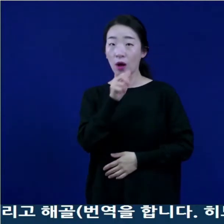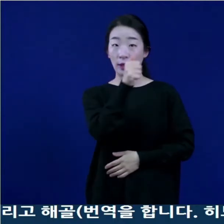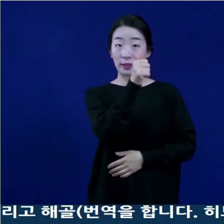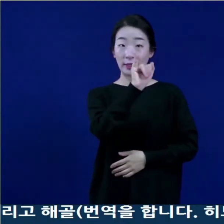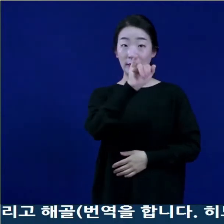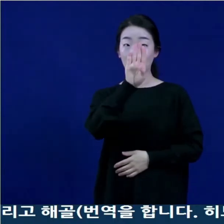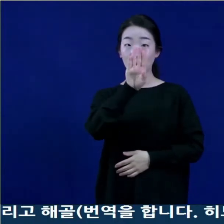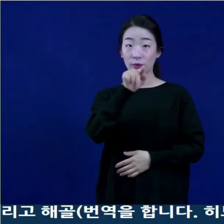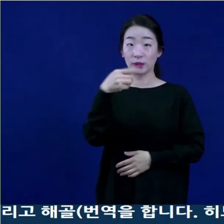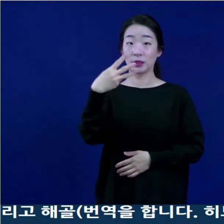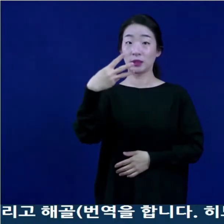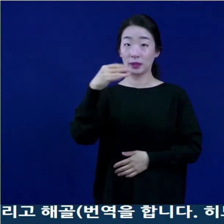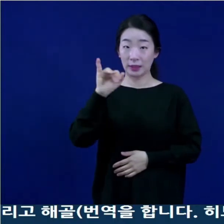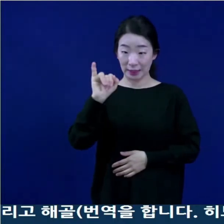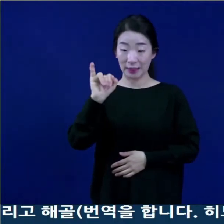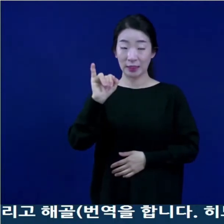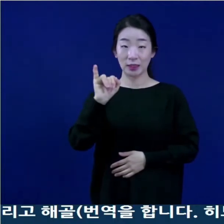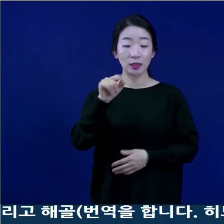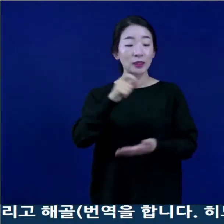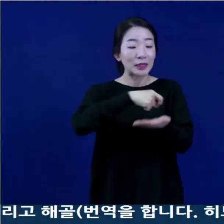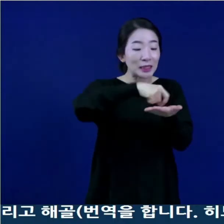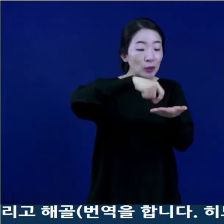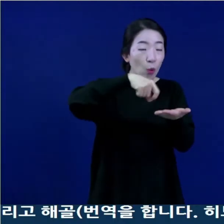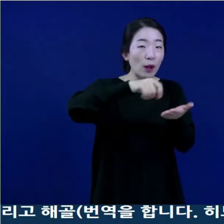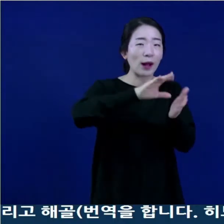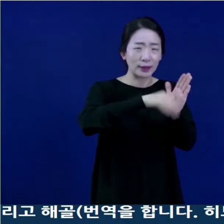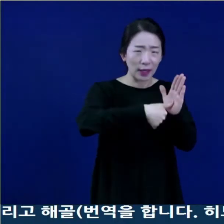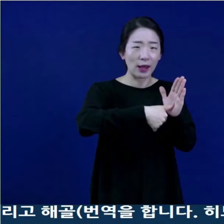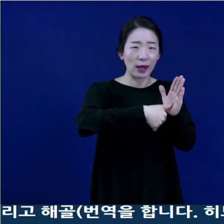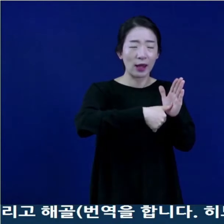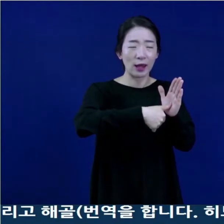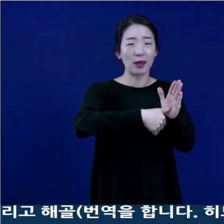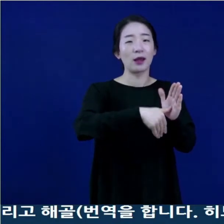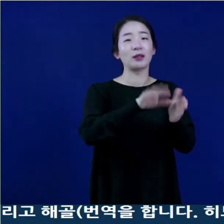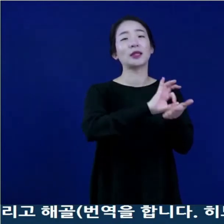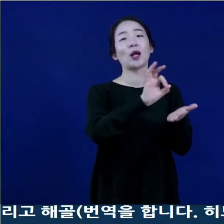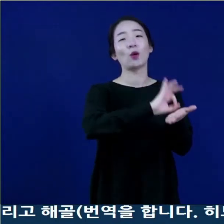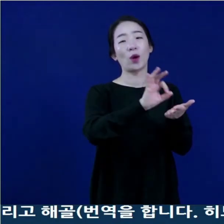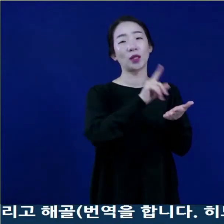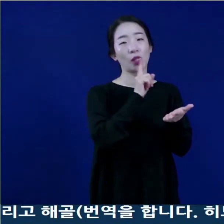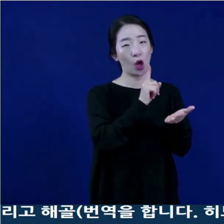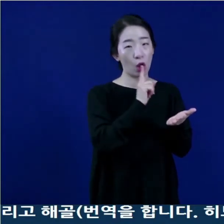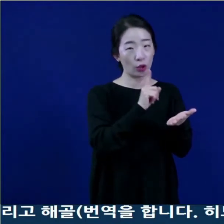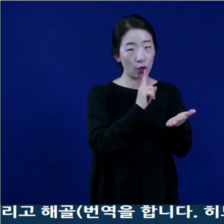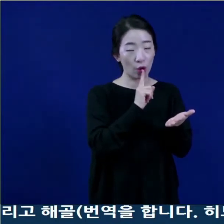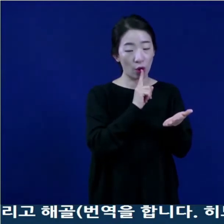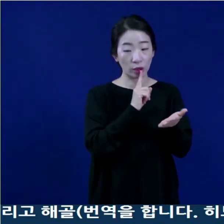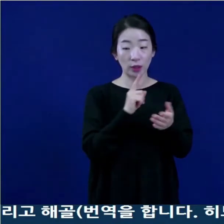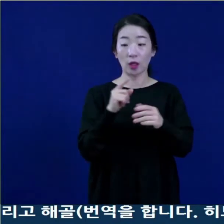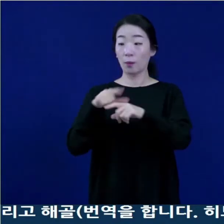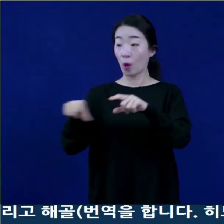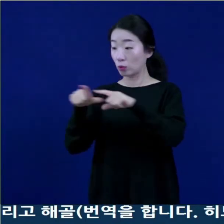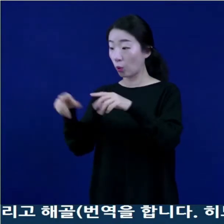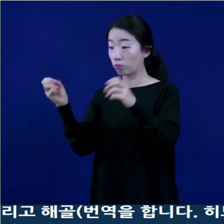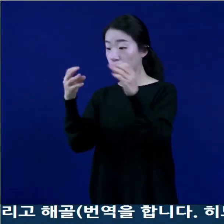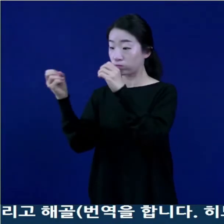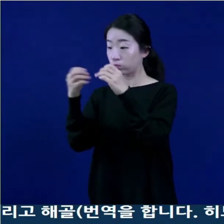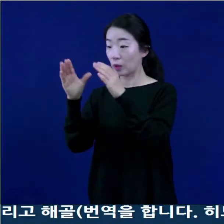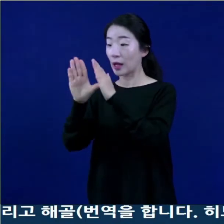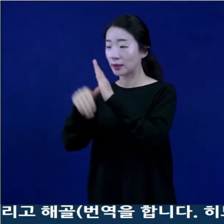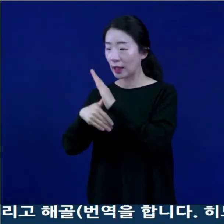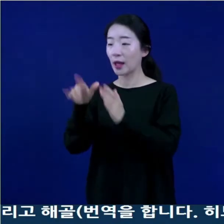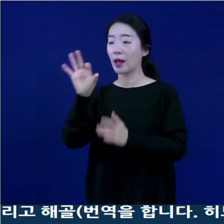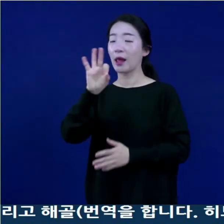히브리어는 기록할 때는 공식적인 언어인 히브리어를 썼지만 일상 대화를 할 때는 아람어를